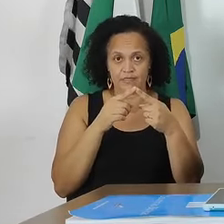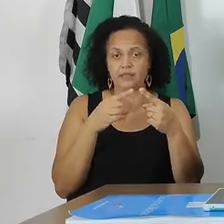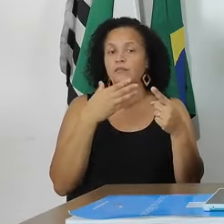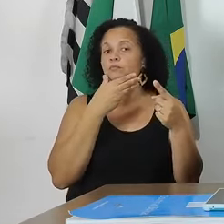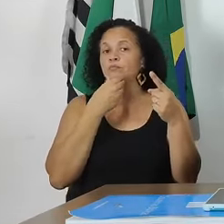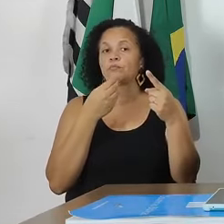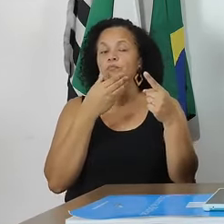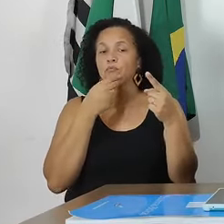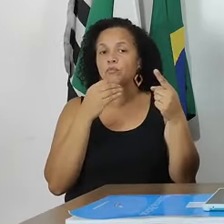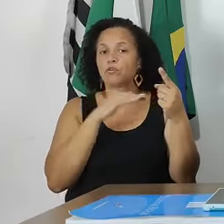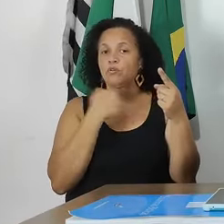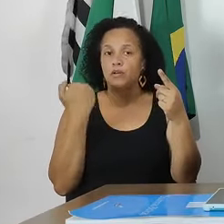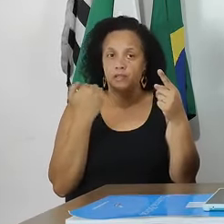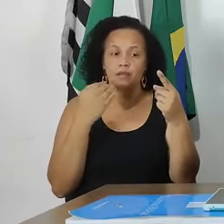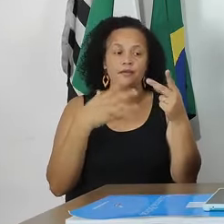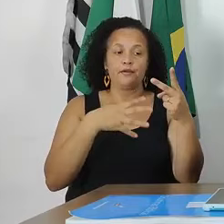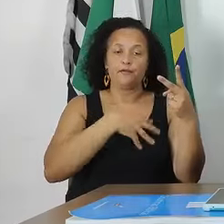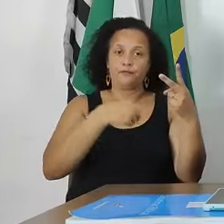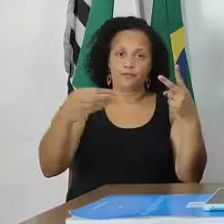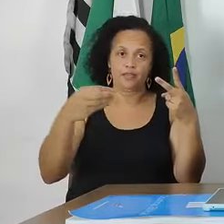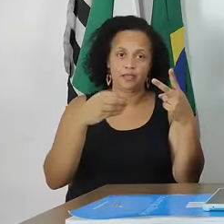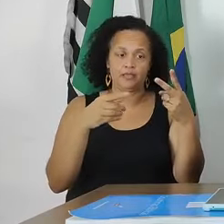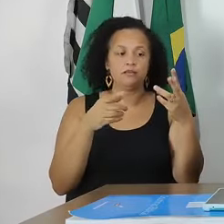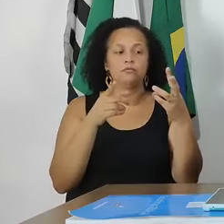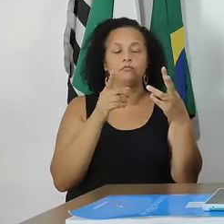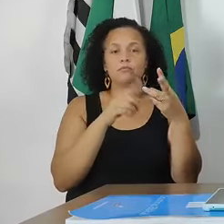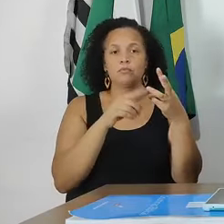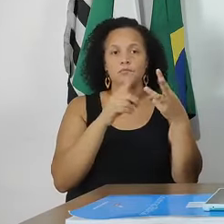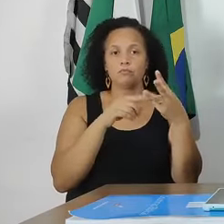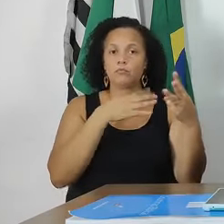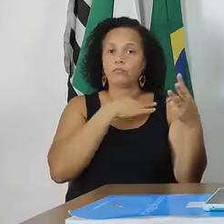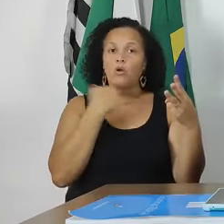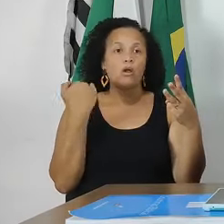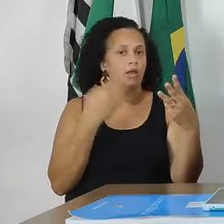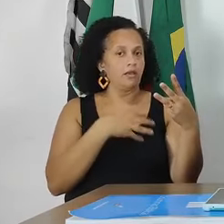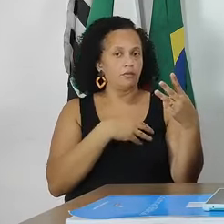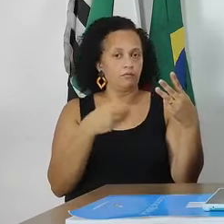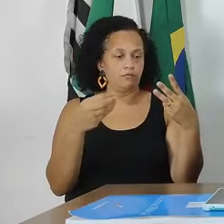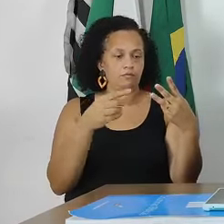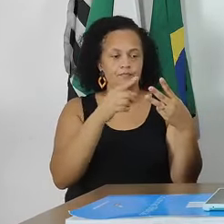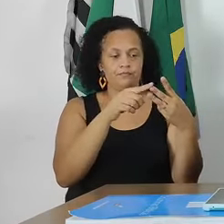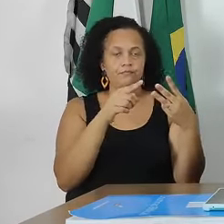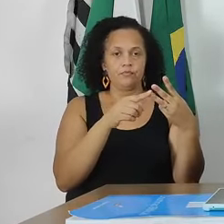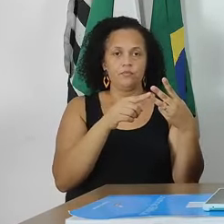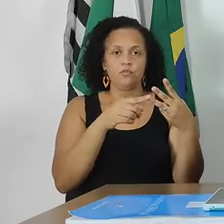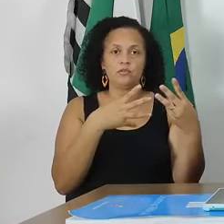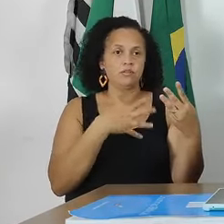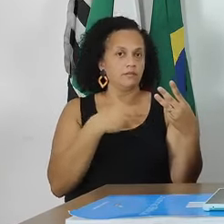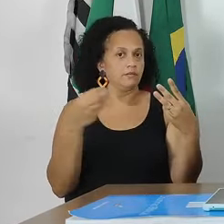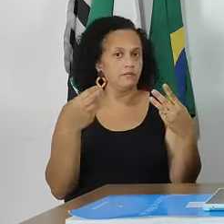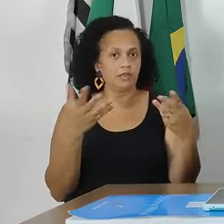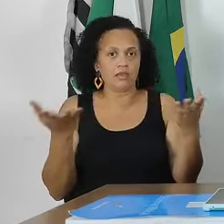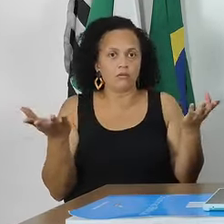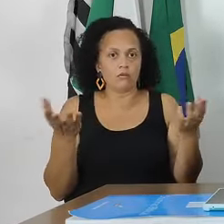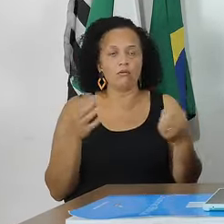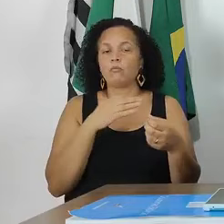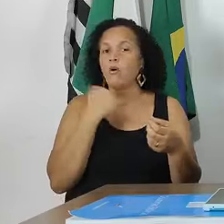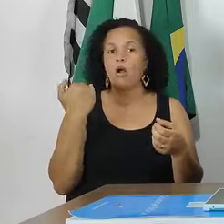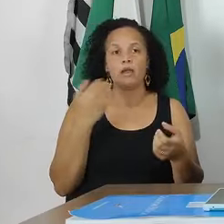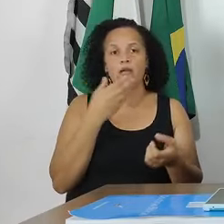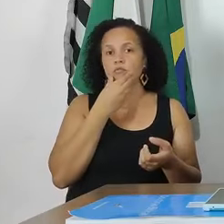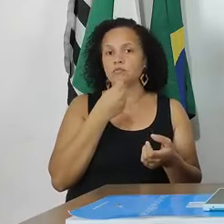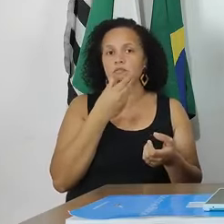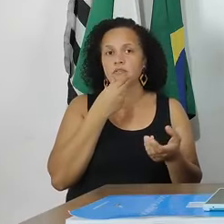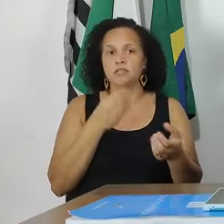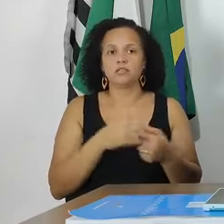a Noemi, esposa, e as duas noras. E a gente mais ou menos conhece um pouco da história. Então,